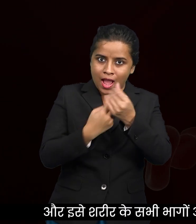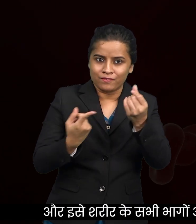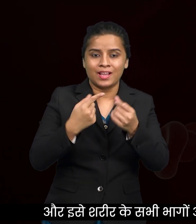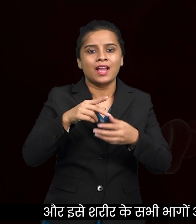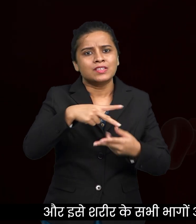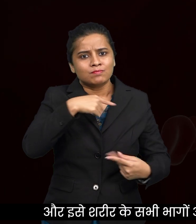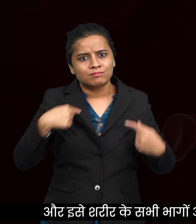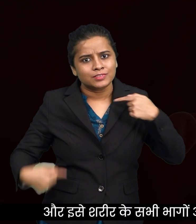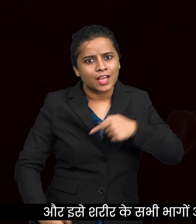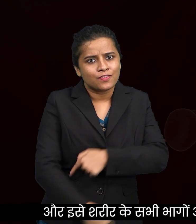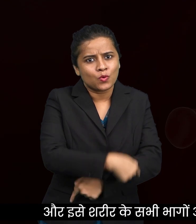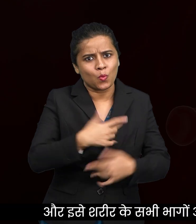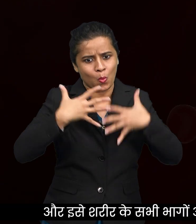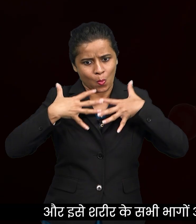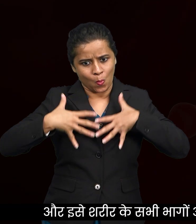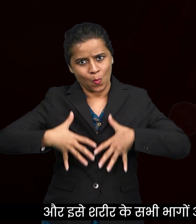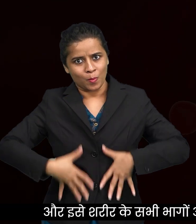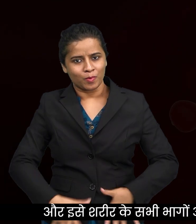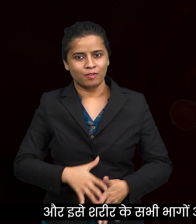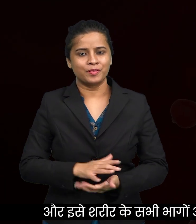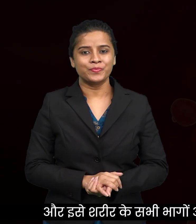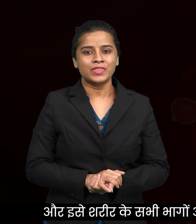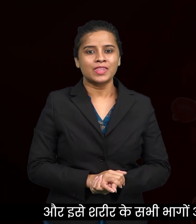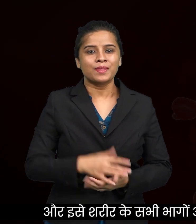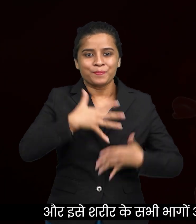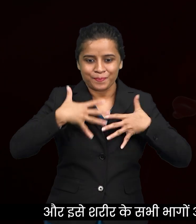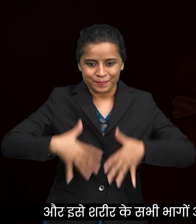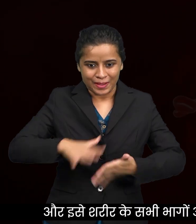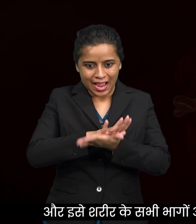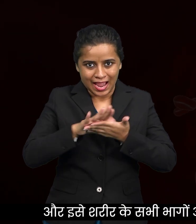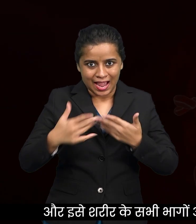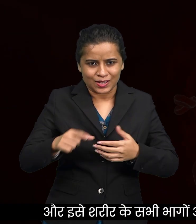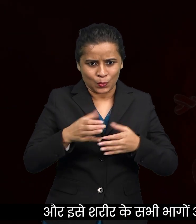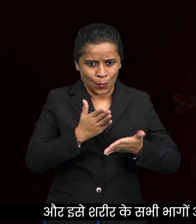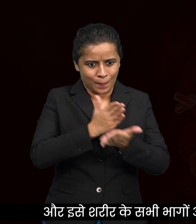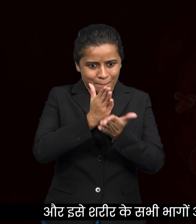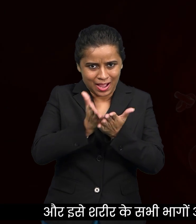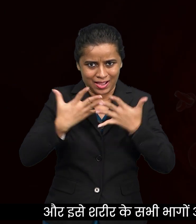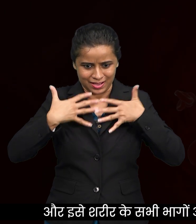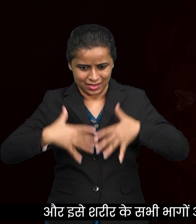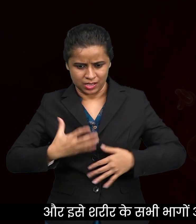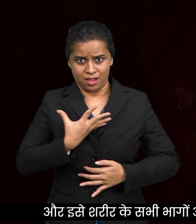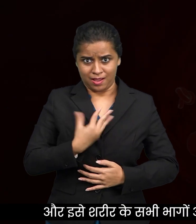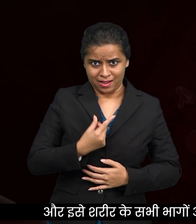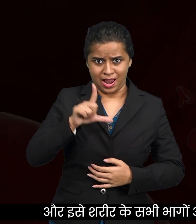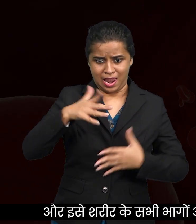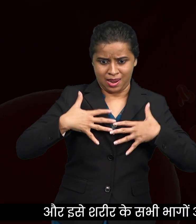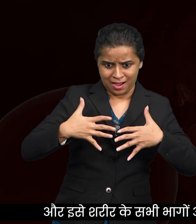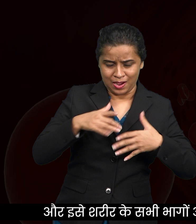शरीर के सभी अंगों और अंततः सभी कोशिकाओं तक पहुंचाता है।